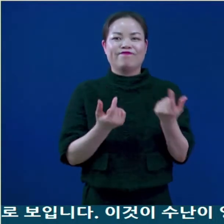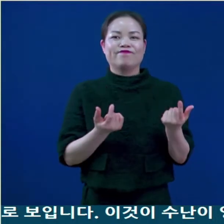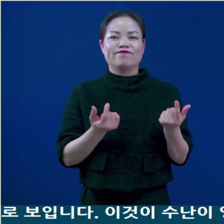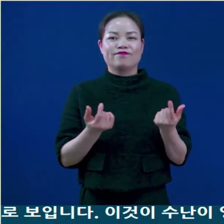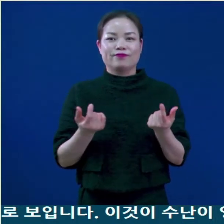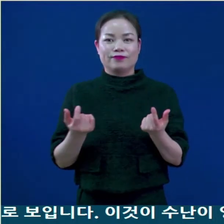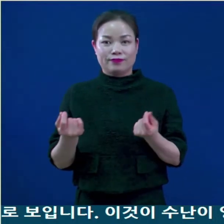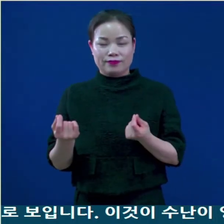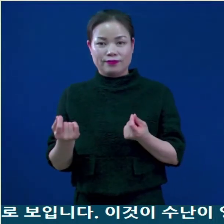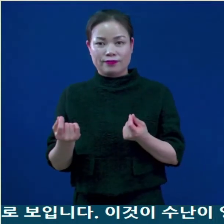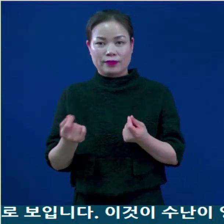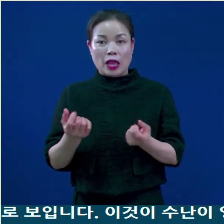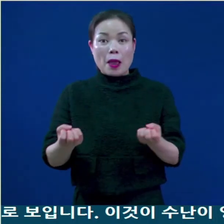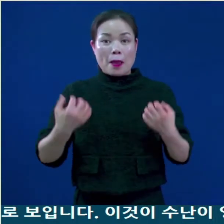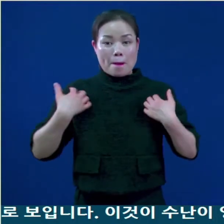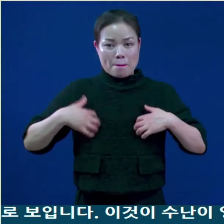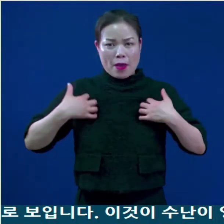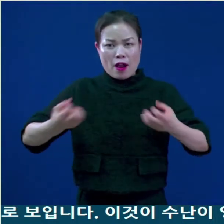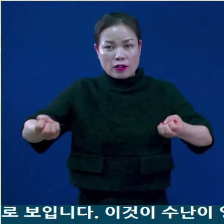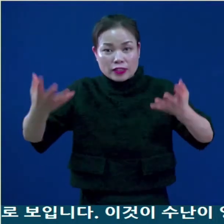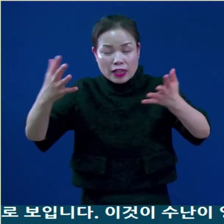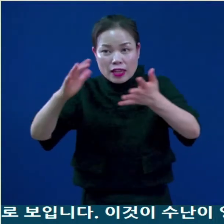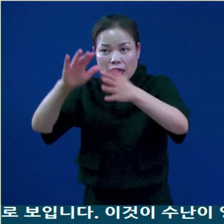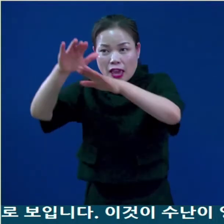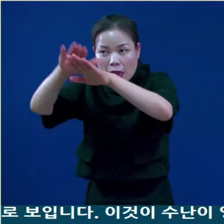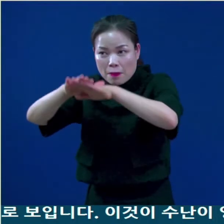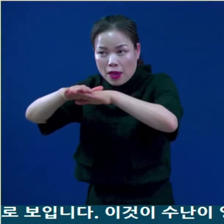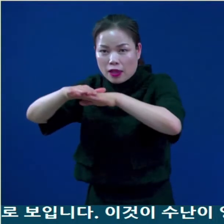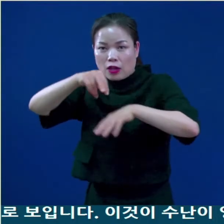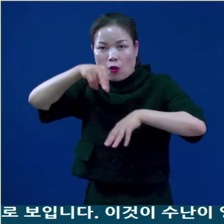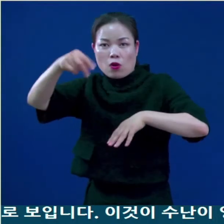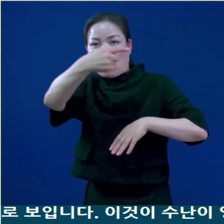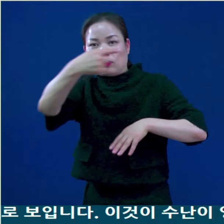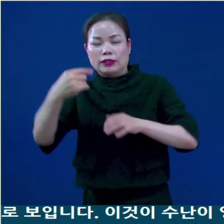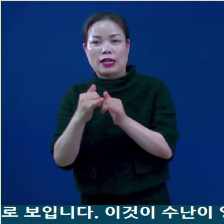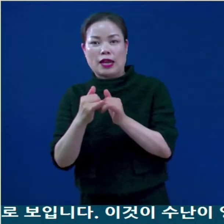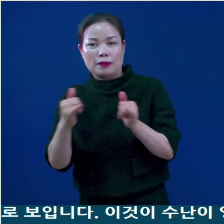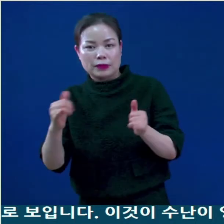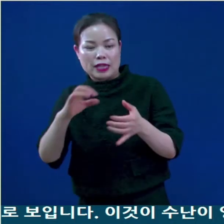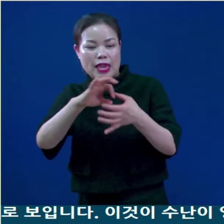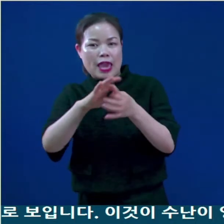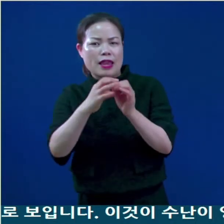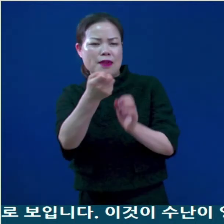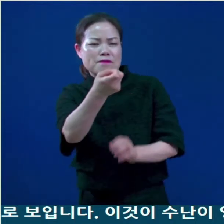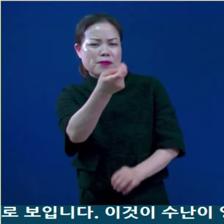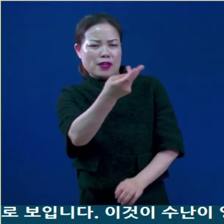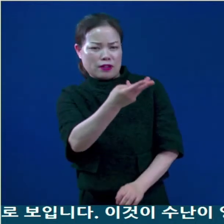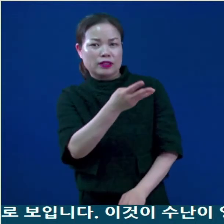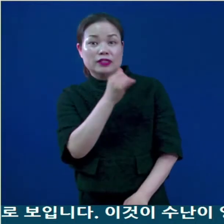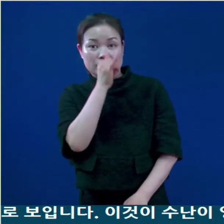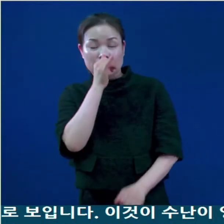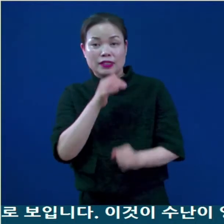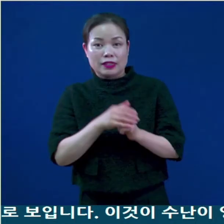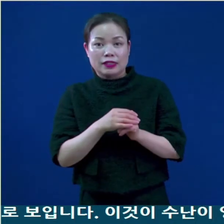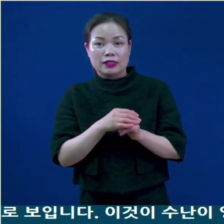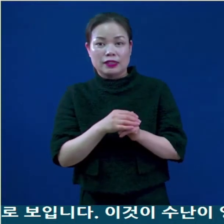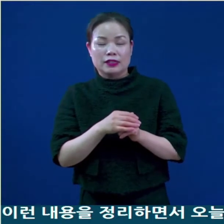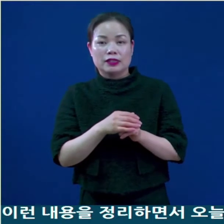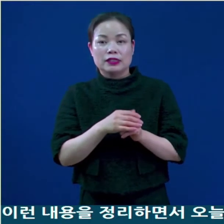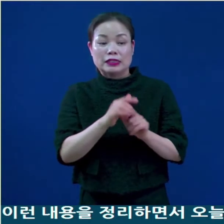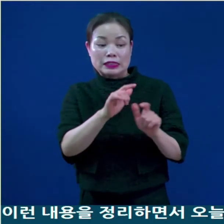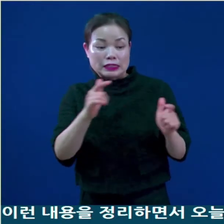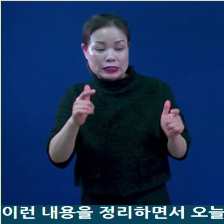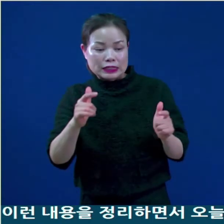읽습니다. 명절에 예배하러 올라온 사람 중에 헬라인 몇이 있는데 계속